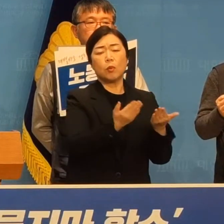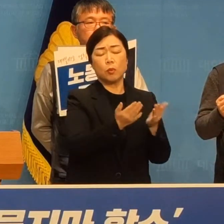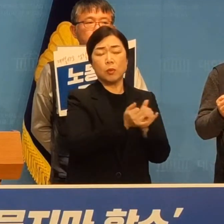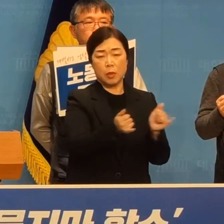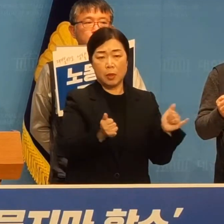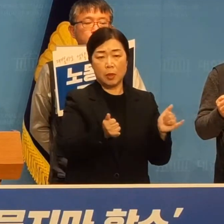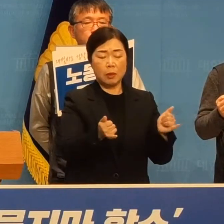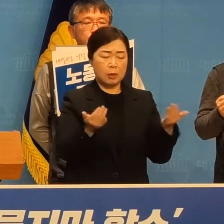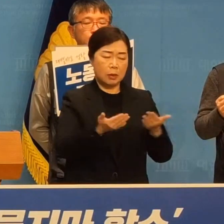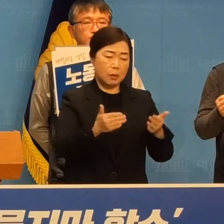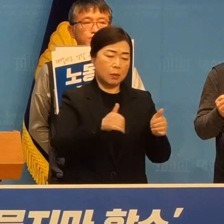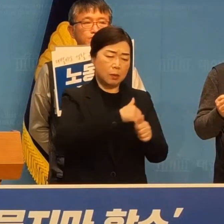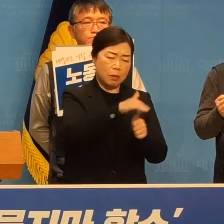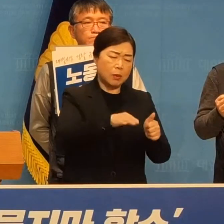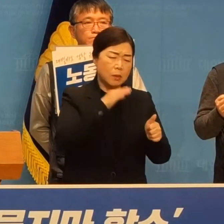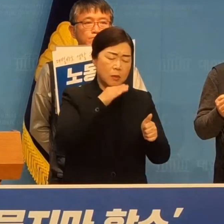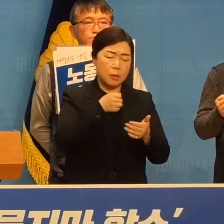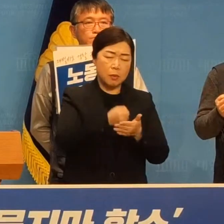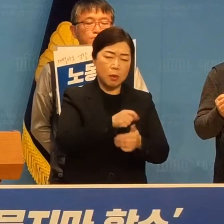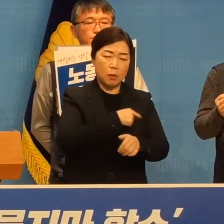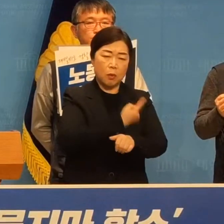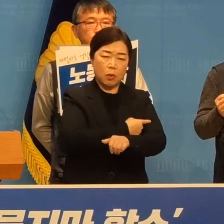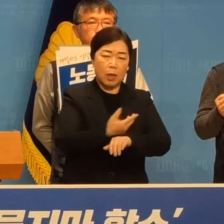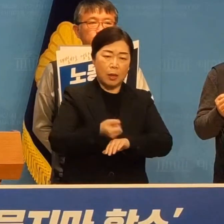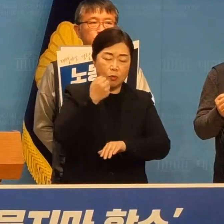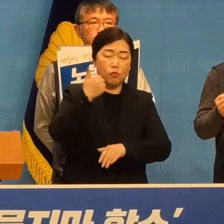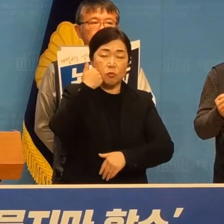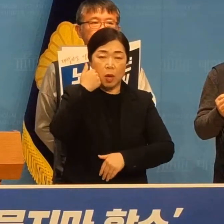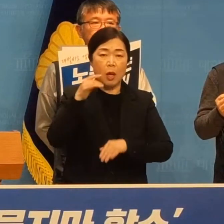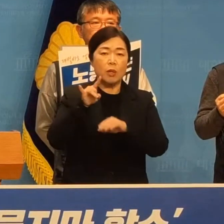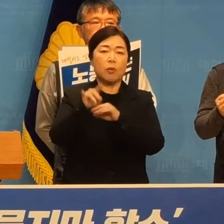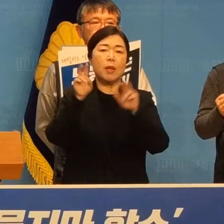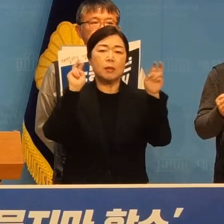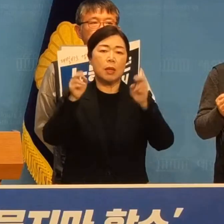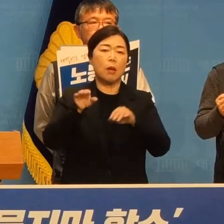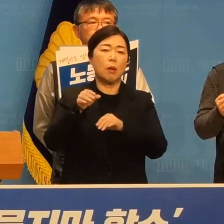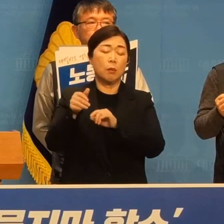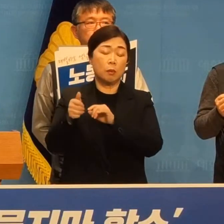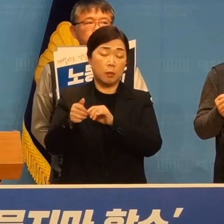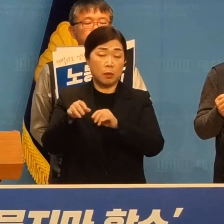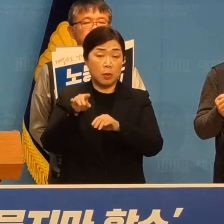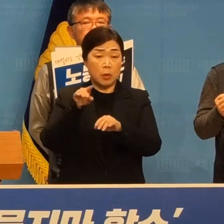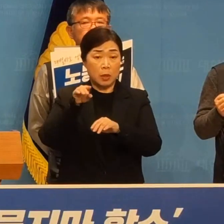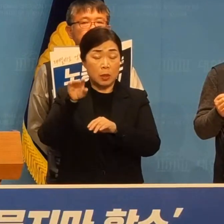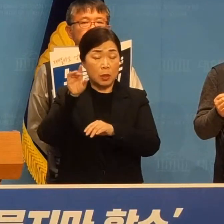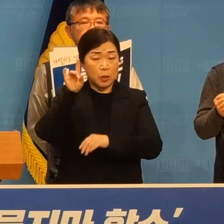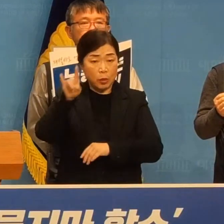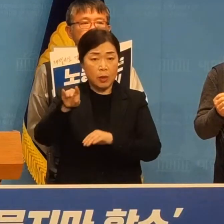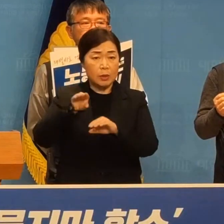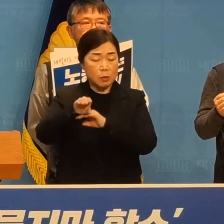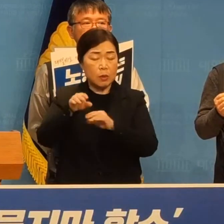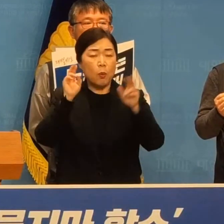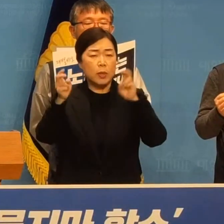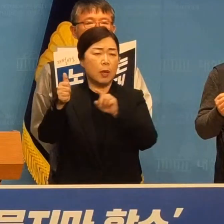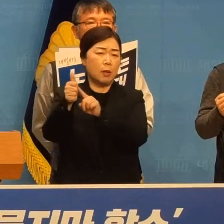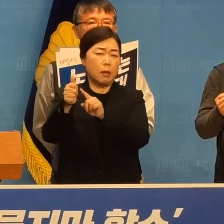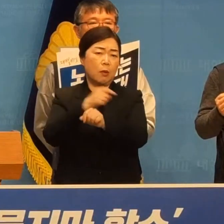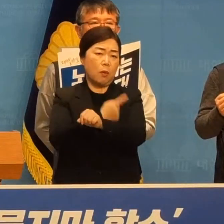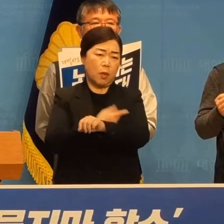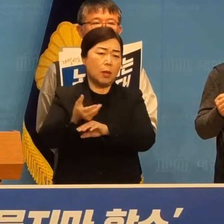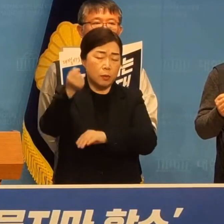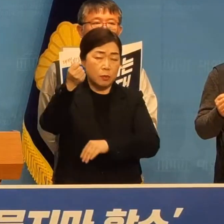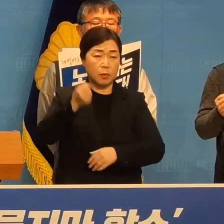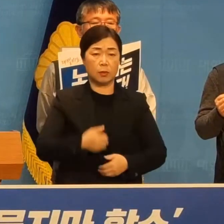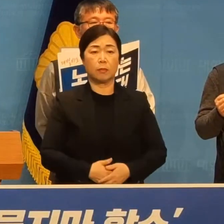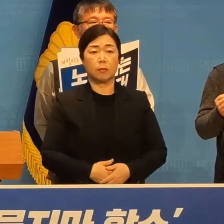조건을 실질적으로 결정하는 사람은 현대자동차입니다. 우리는 노조를 만들고 10년 동안 현대자동차에 수도